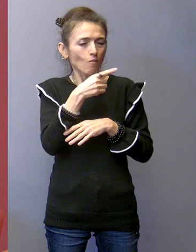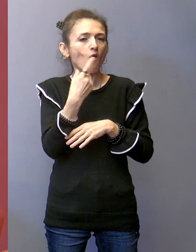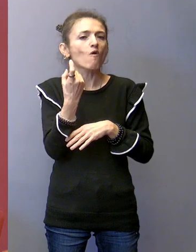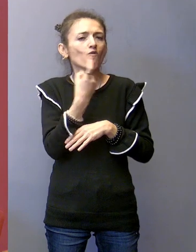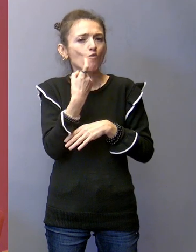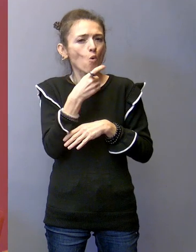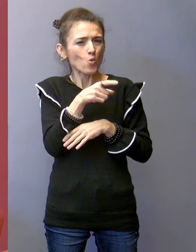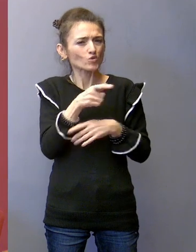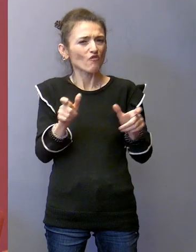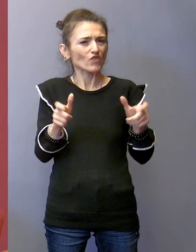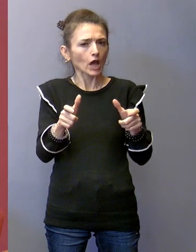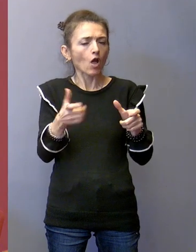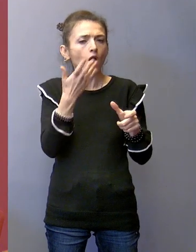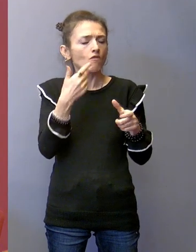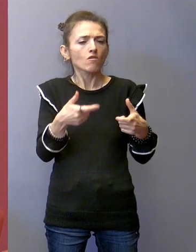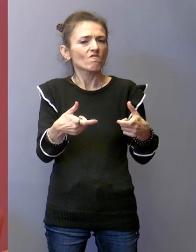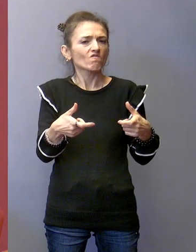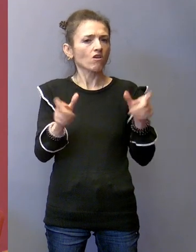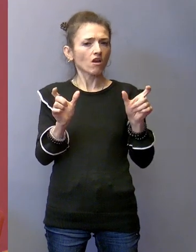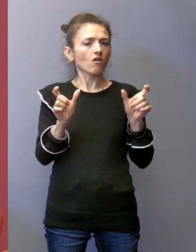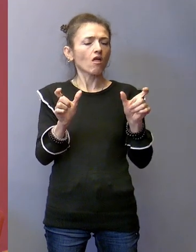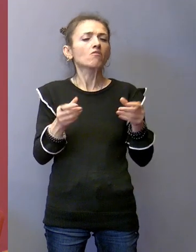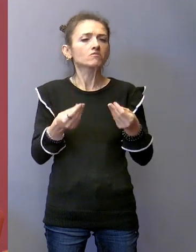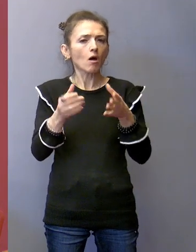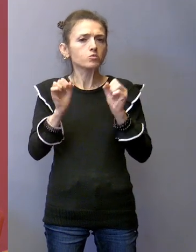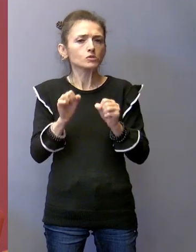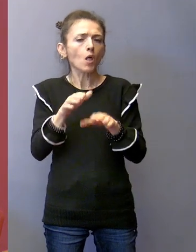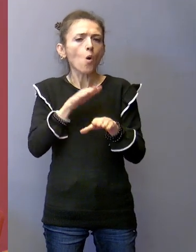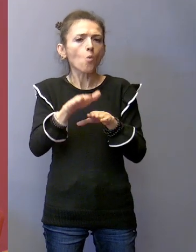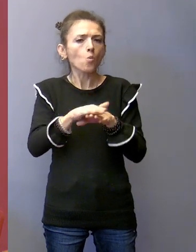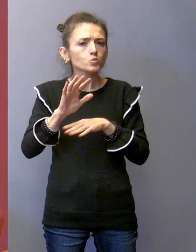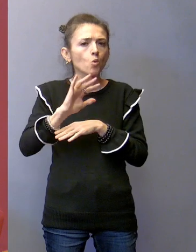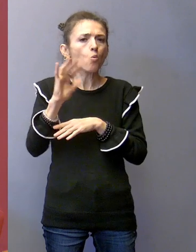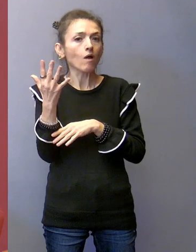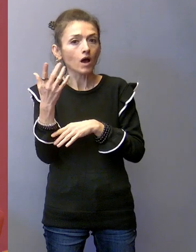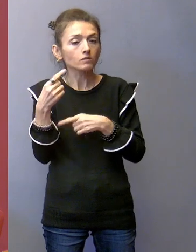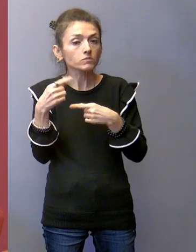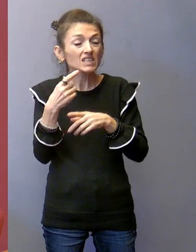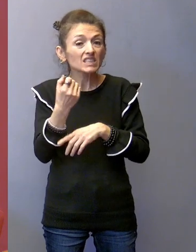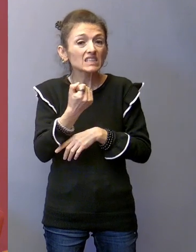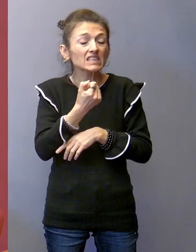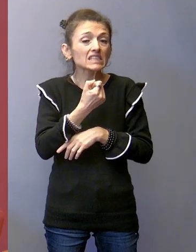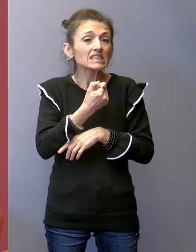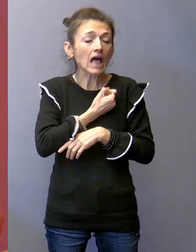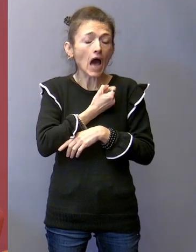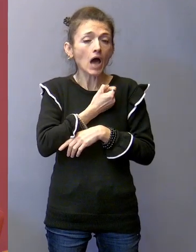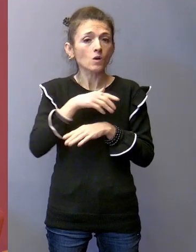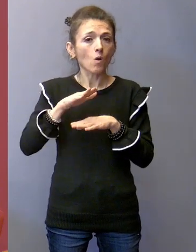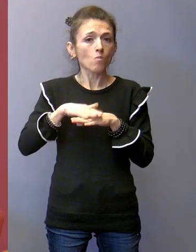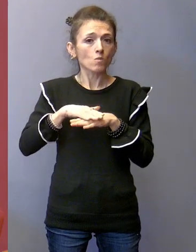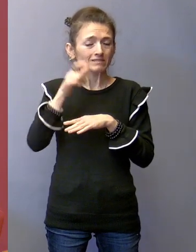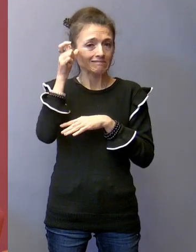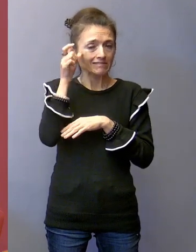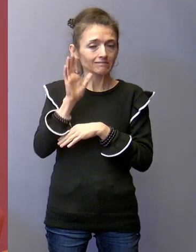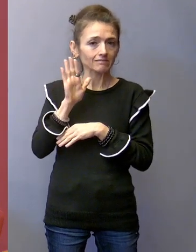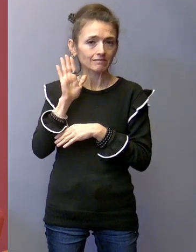lo vogliamo togliere consentire di fare altre destinazioni d'uso questo è danno erariale è evidentemente un